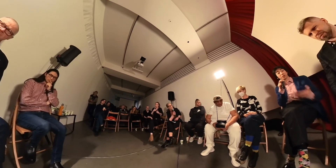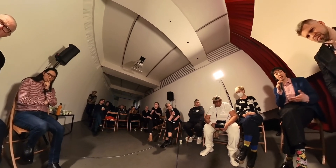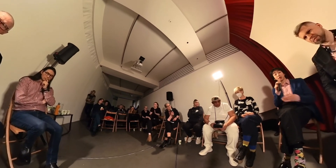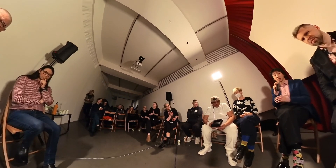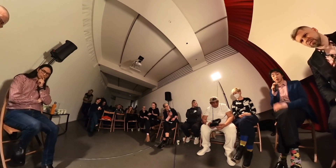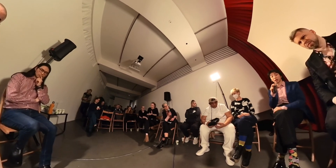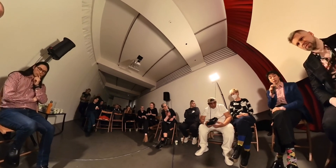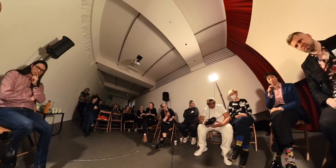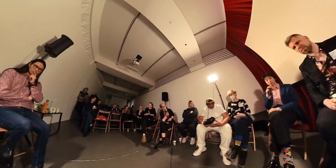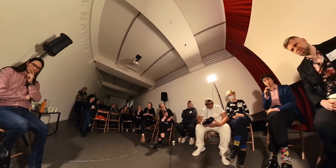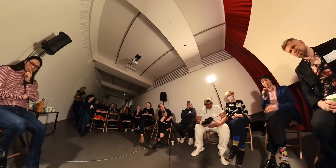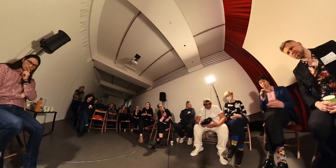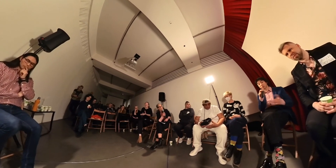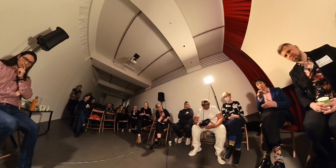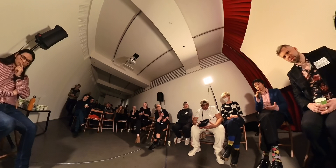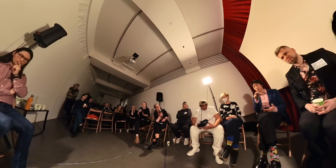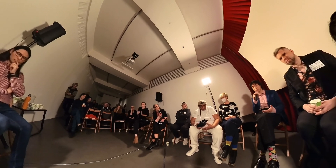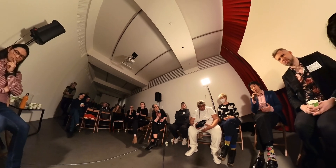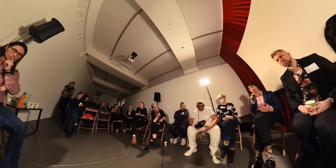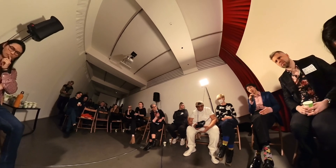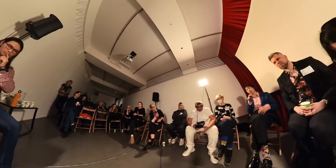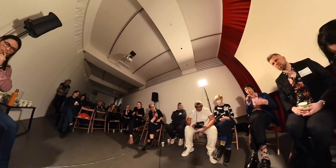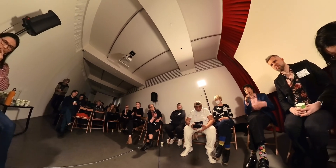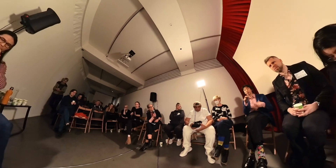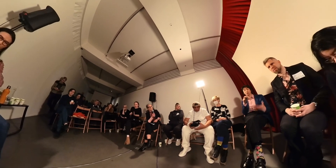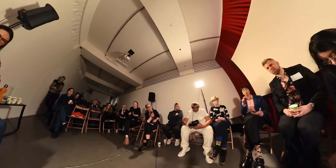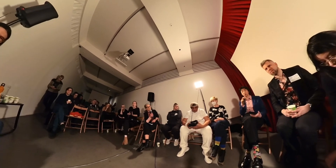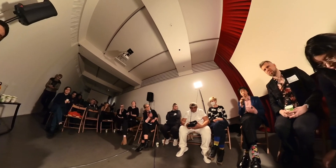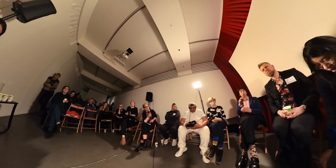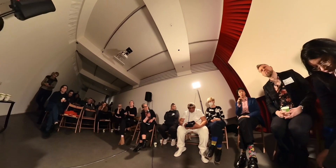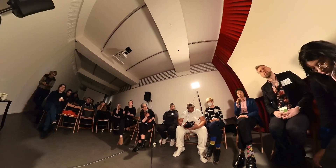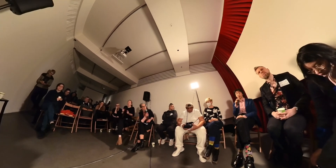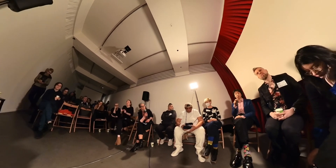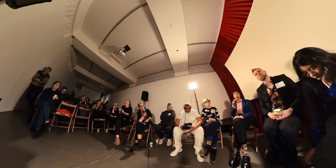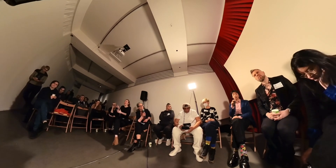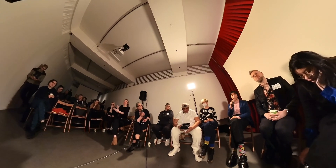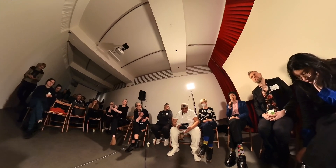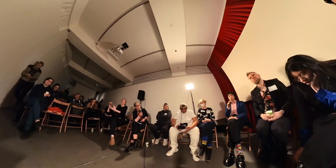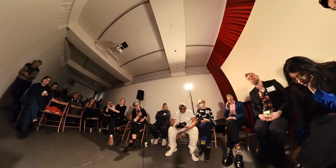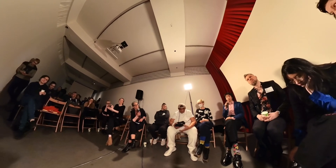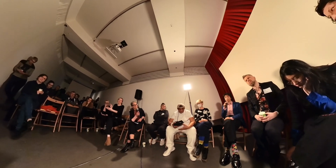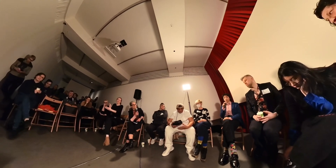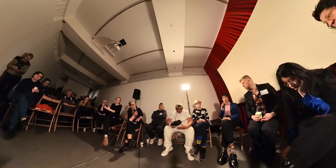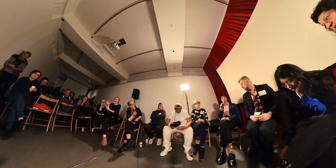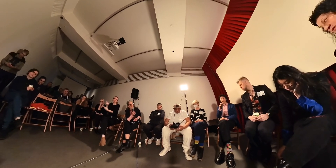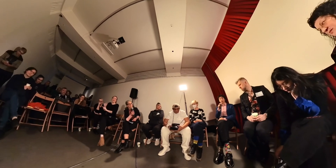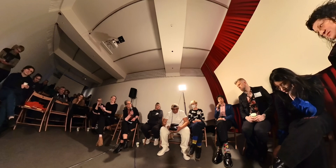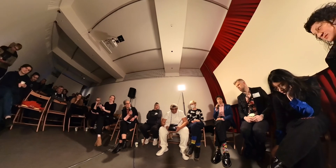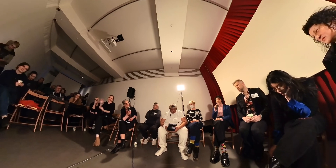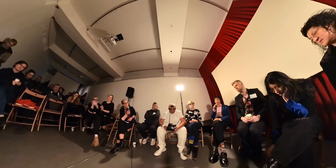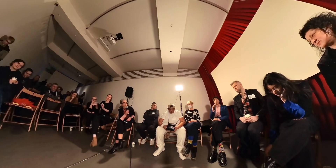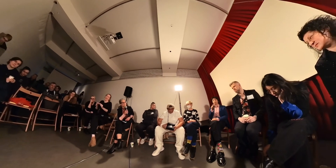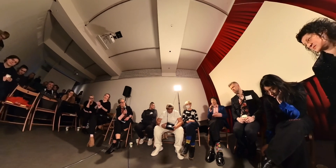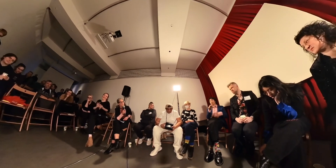vlastně hodně o nějakých vlastně buď systematických překážkách nebo nějakých vlastně jako sociálních problémech.